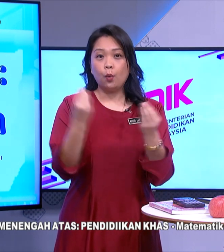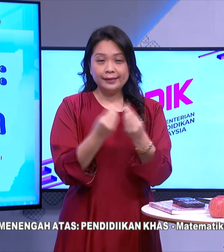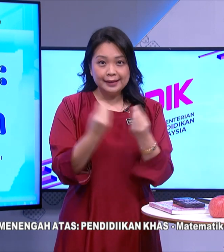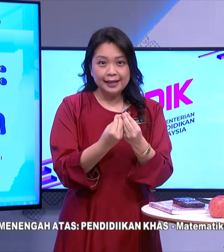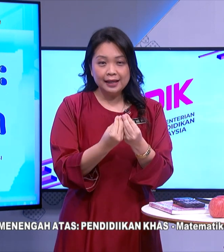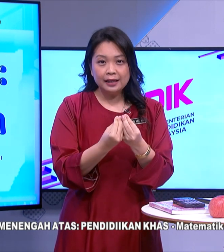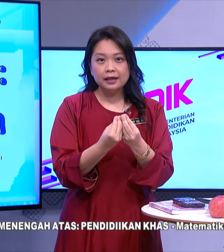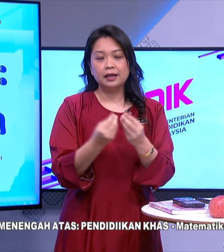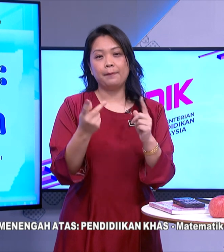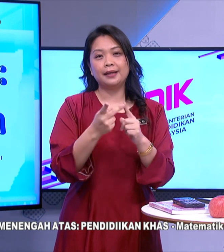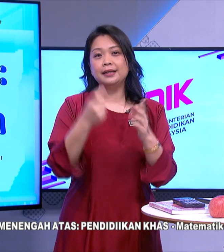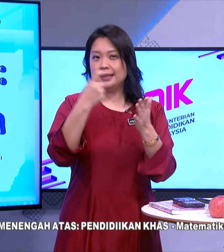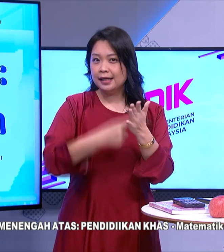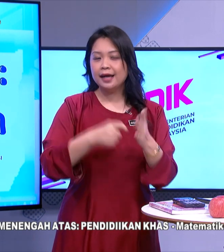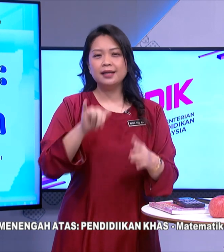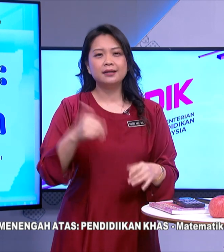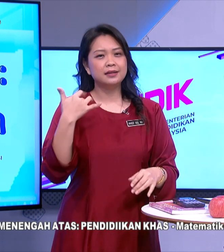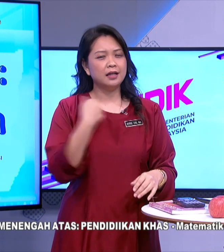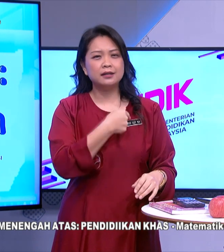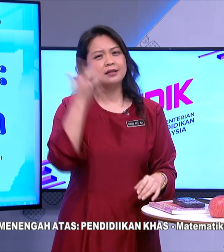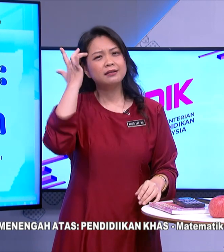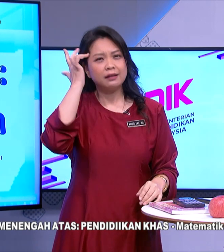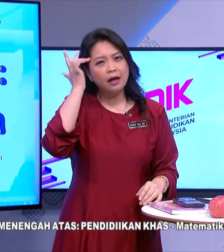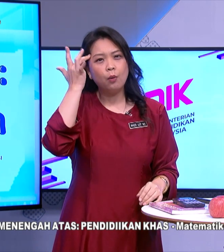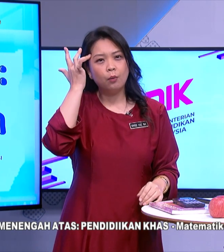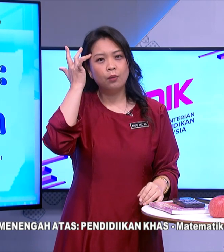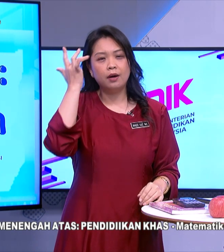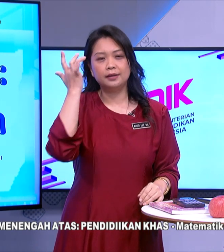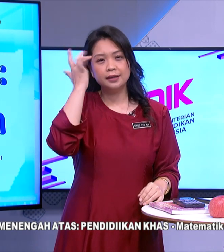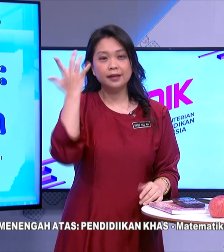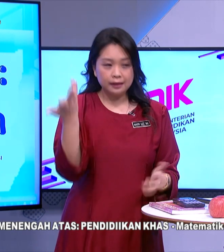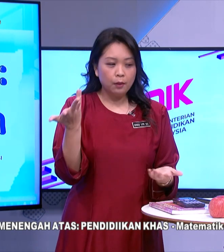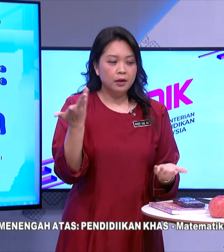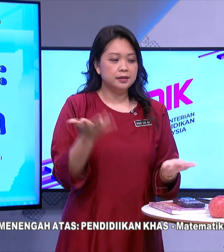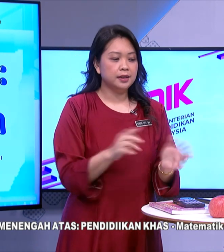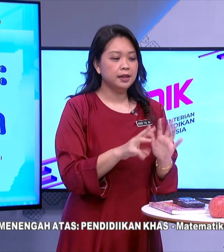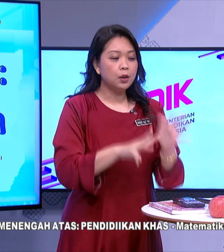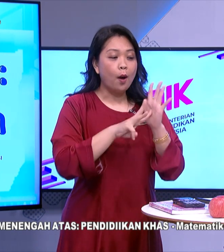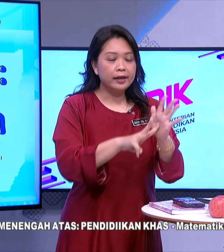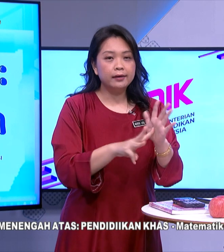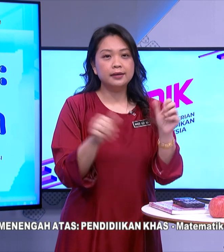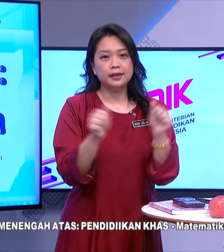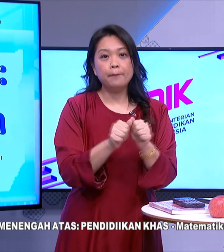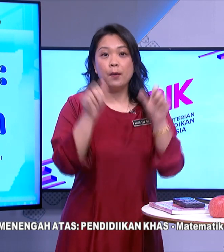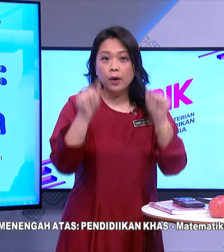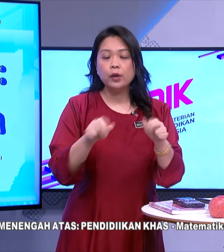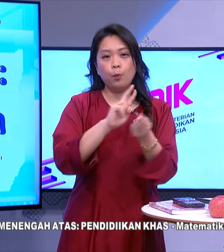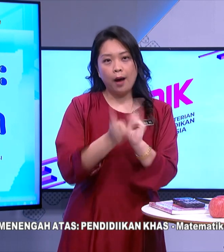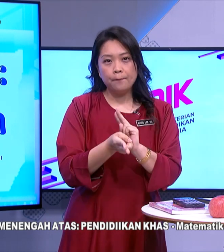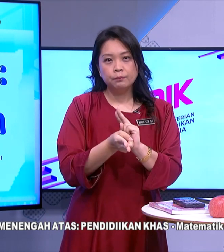quantity kepada nilai yang kita tahu kita tetap jadi kita wakil gandengan pembeli ubah